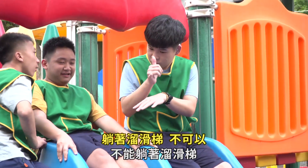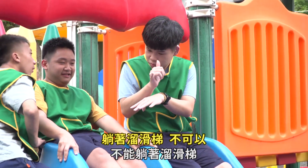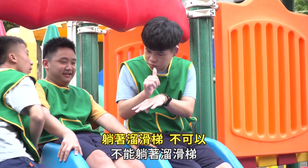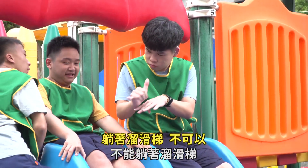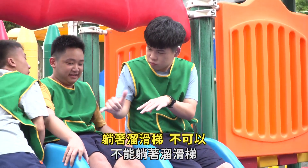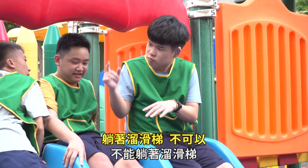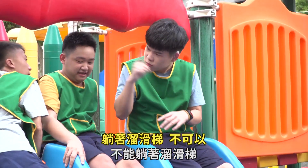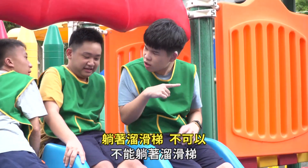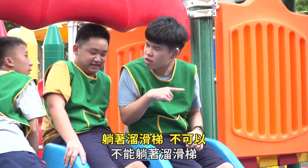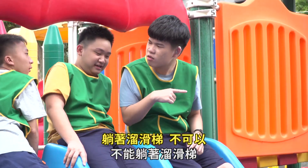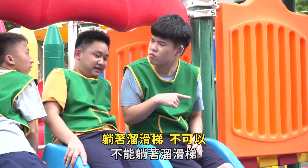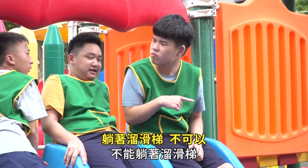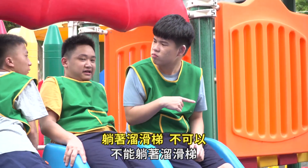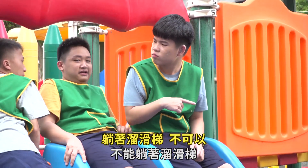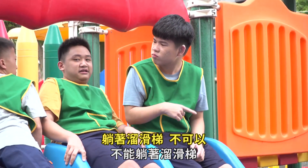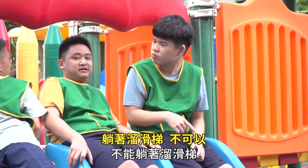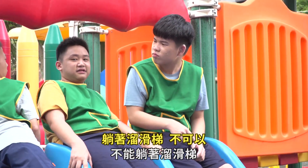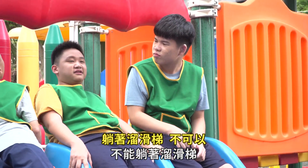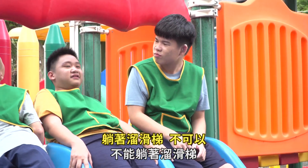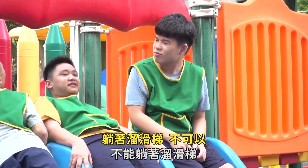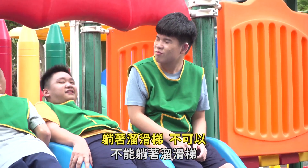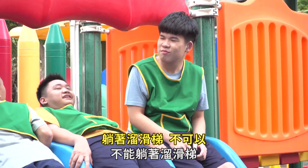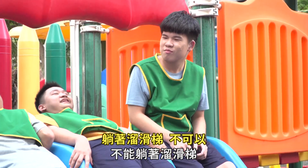不能躺着溜滑梯。